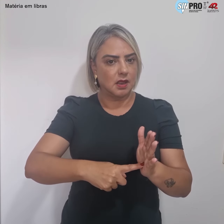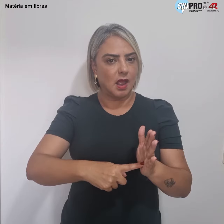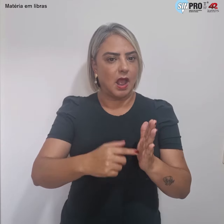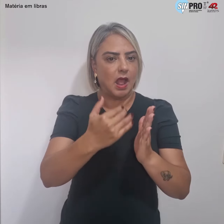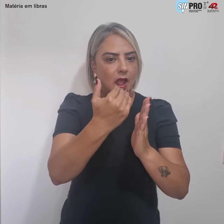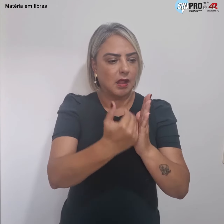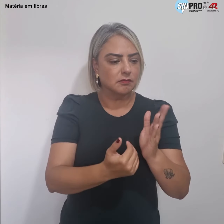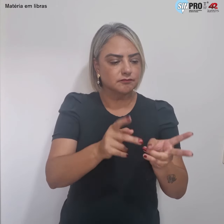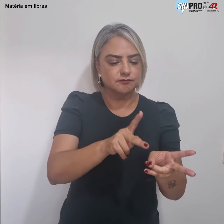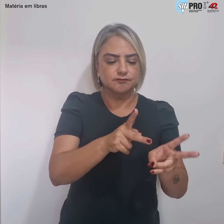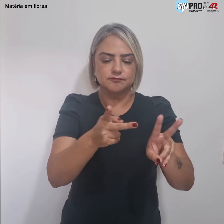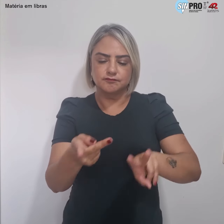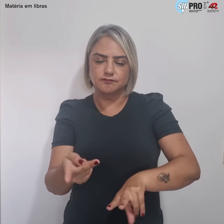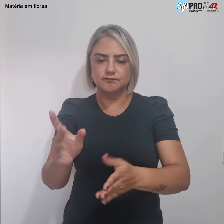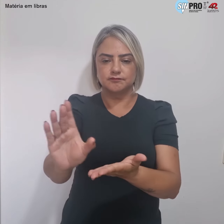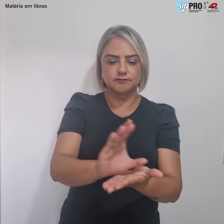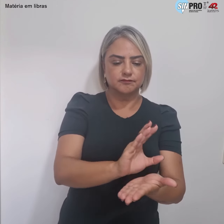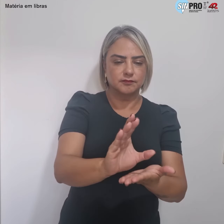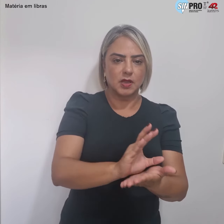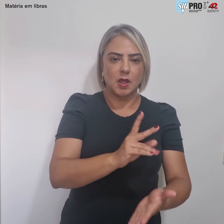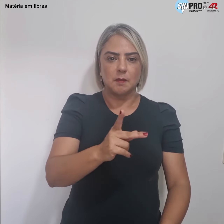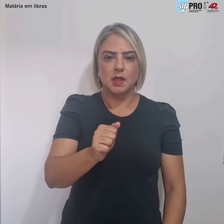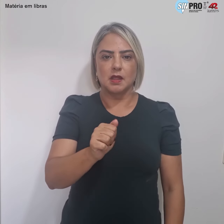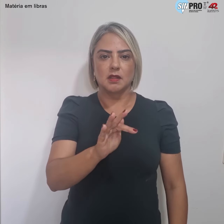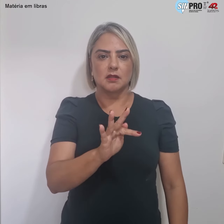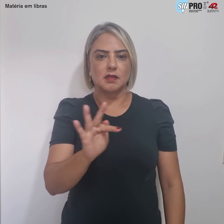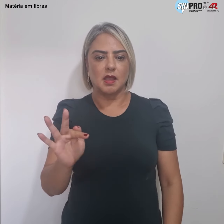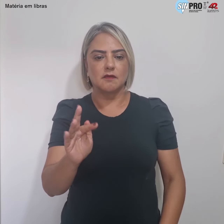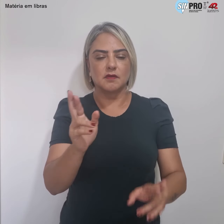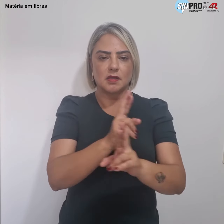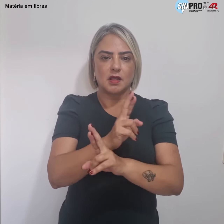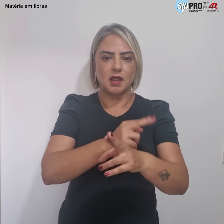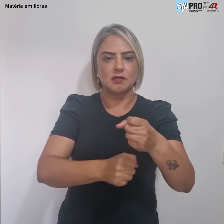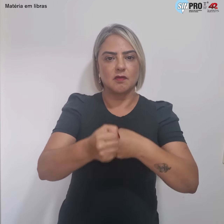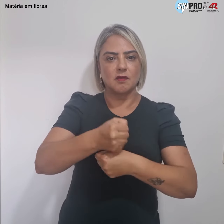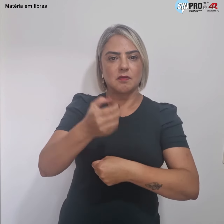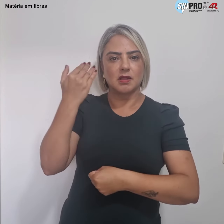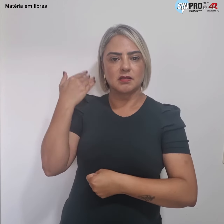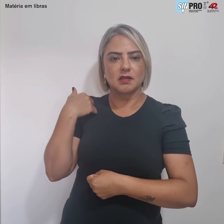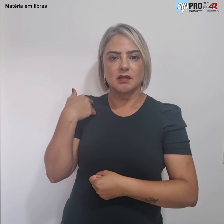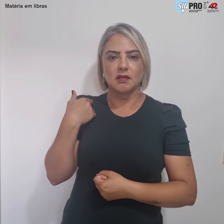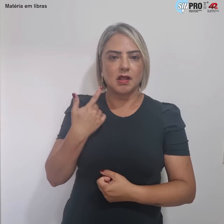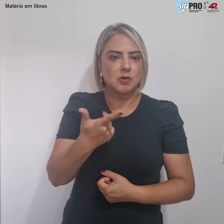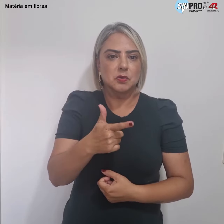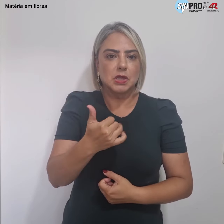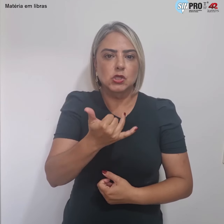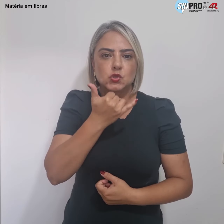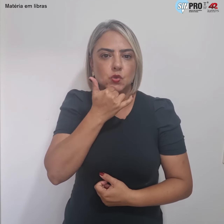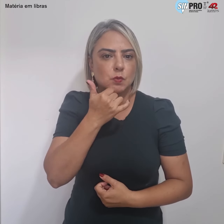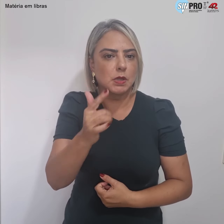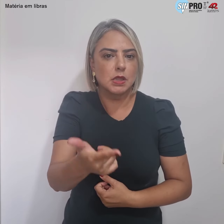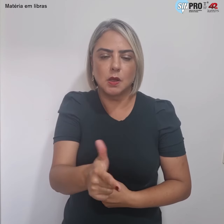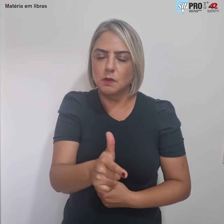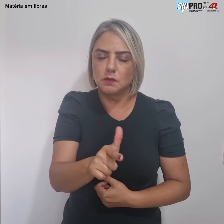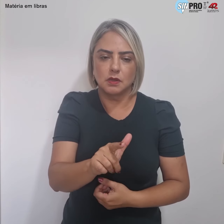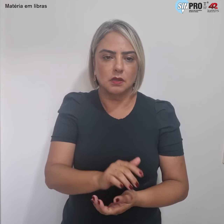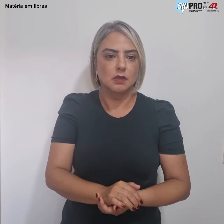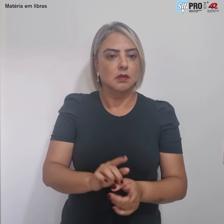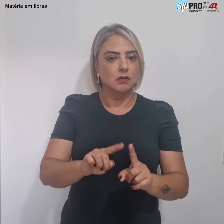redução no repasse dos recursos do PDAF em relação ao ano passado é injustificável. Além dos